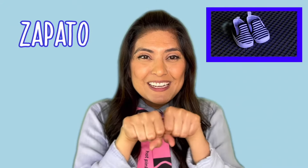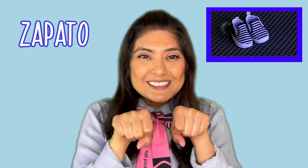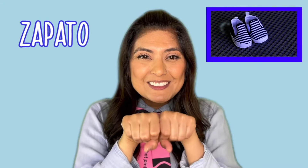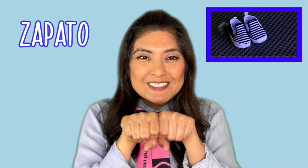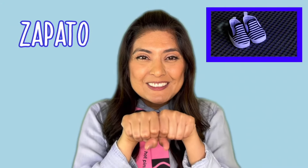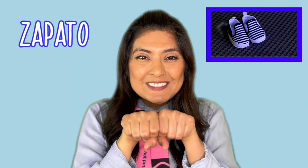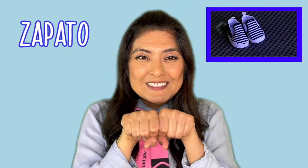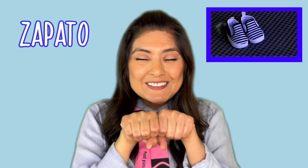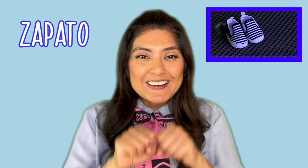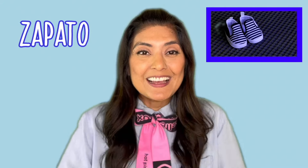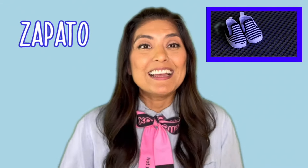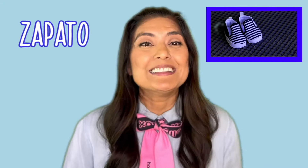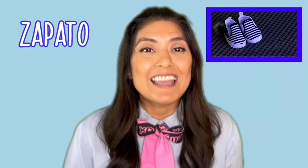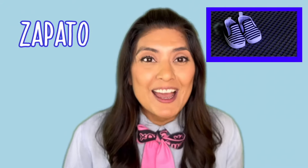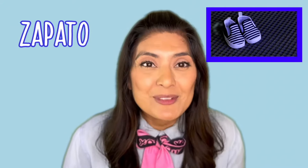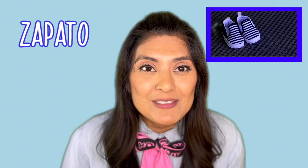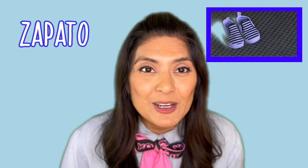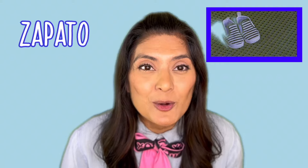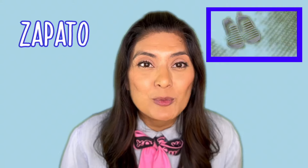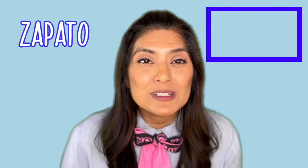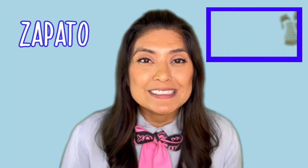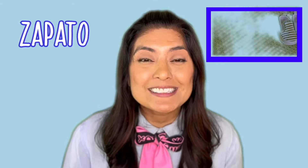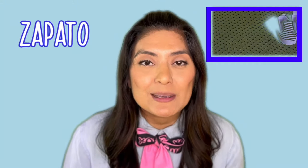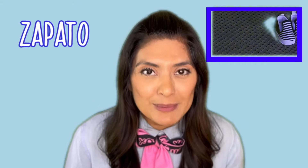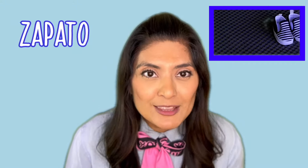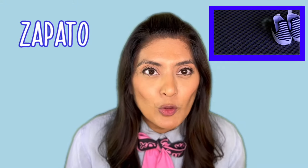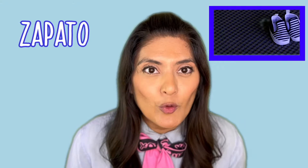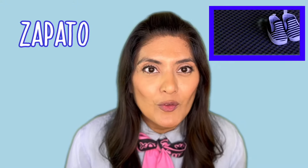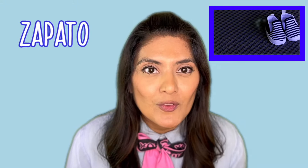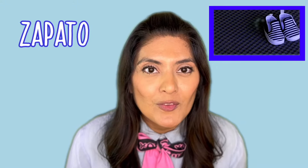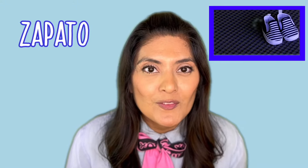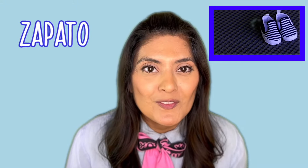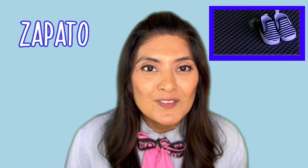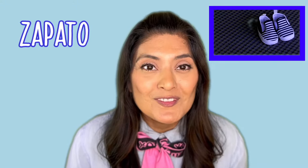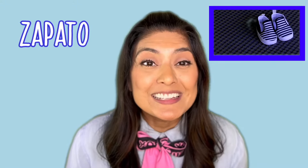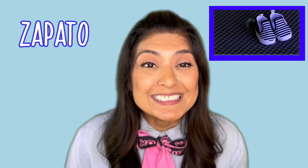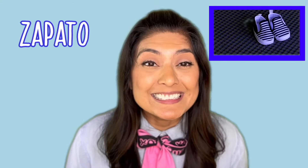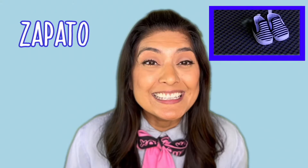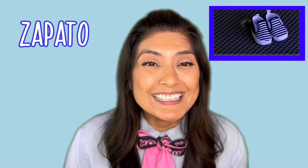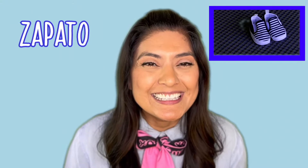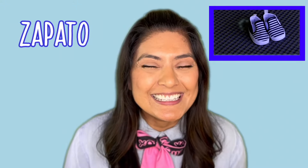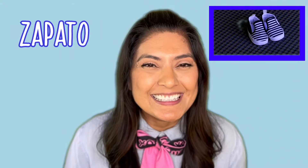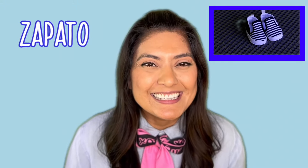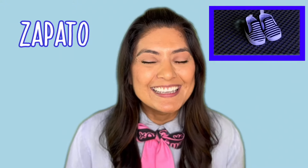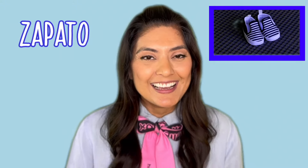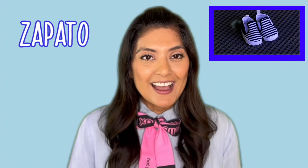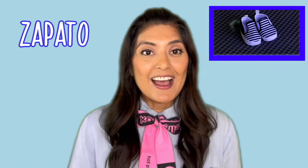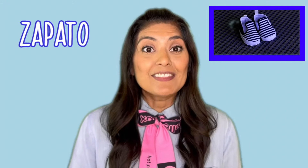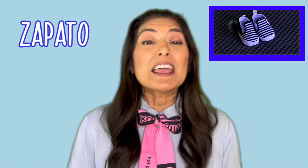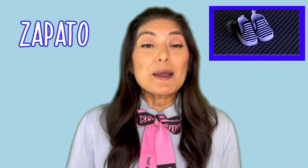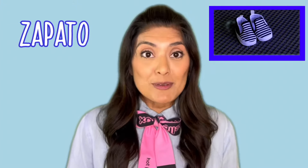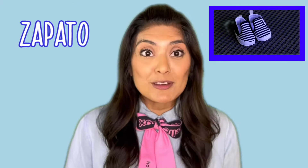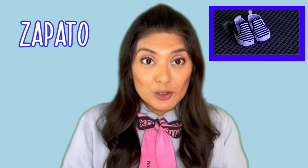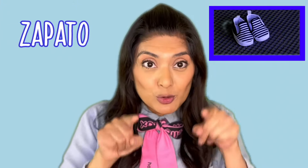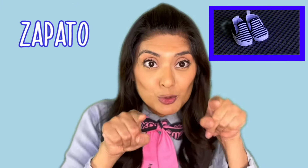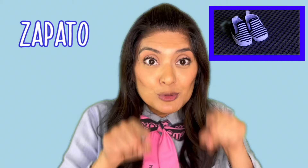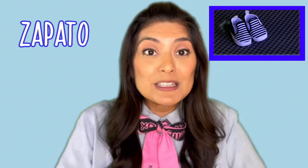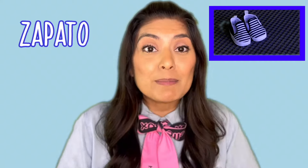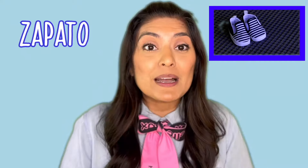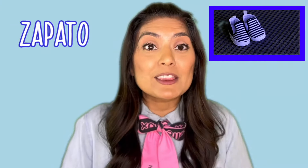zapato. Déjame ver cómo dices zapato. ¡Sí! Déjame ver tus zapatos.